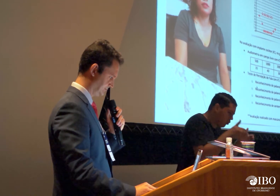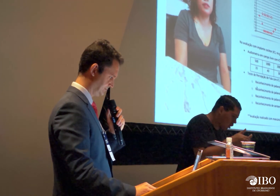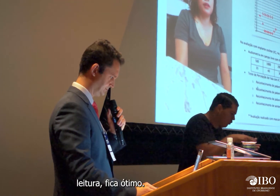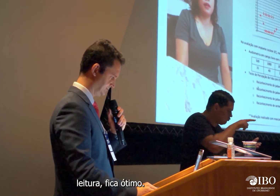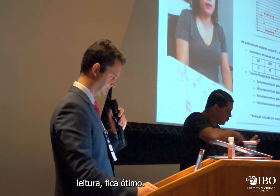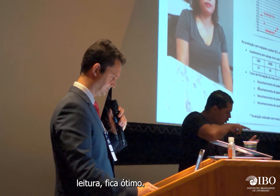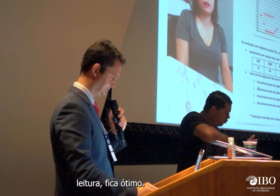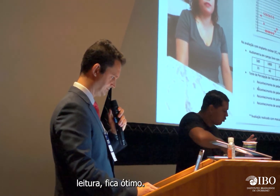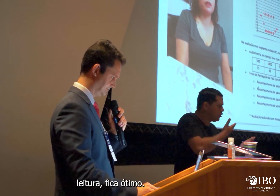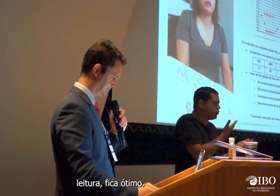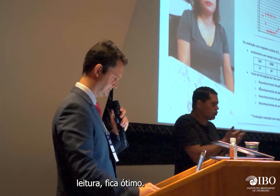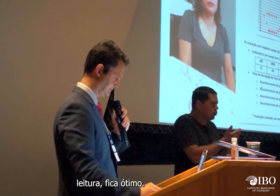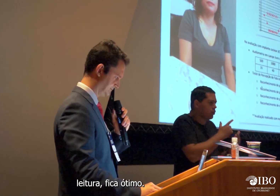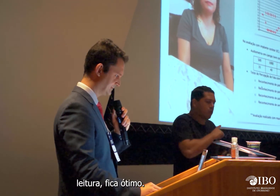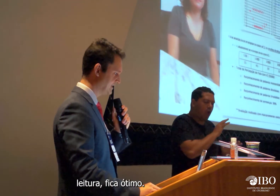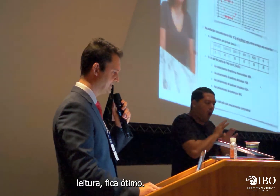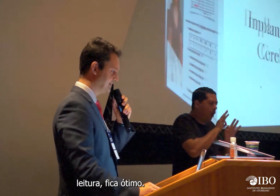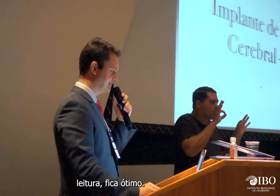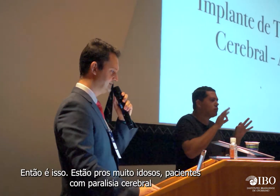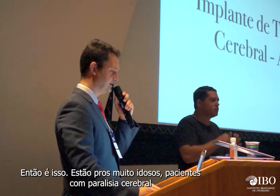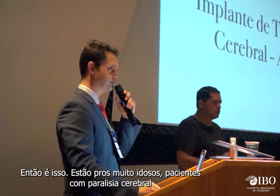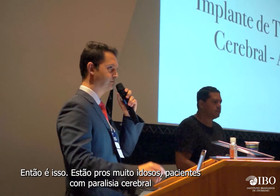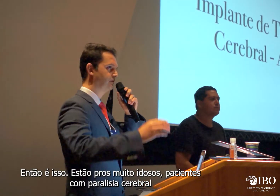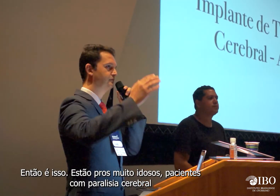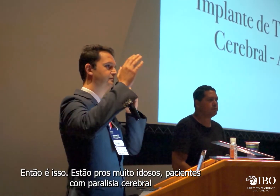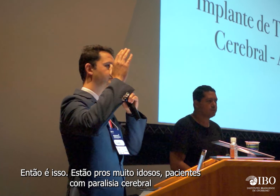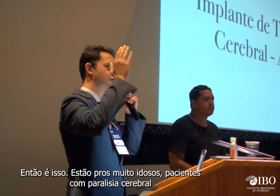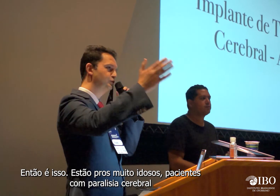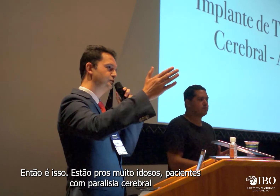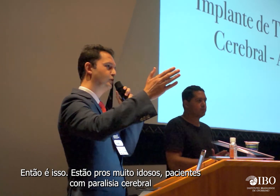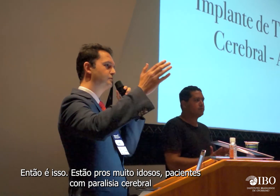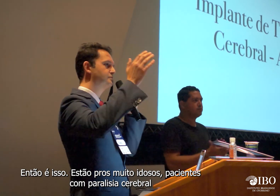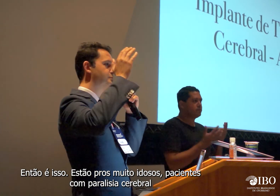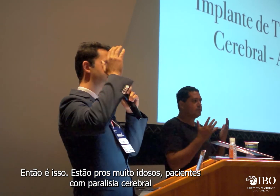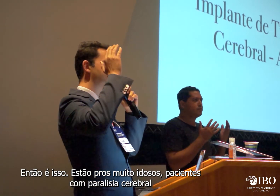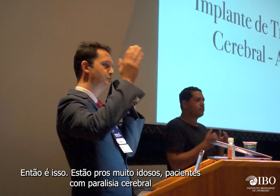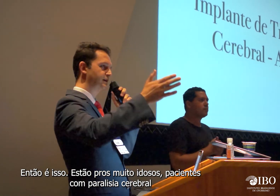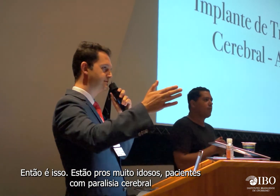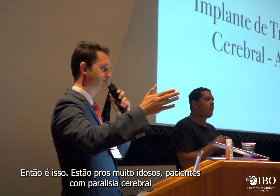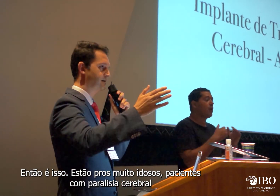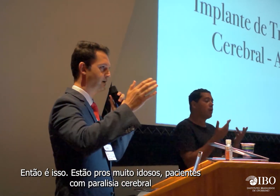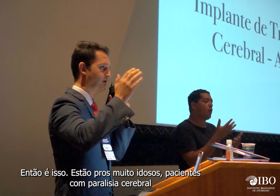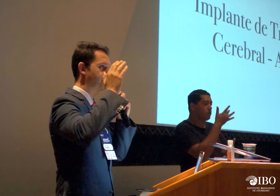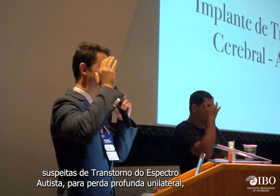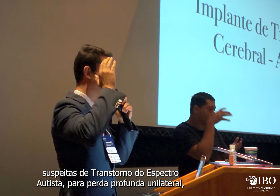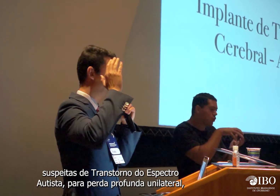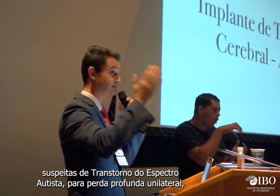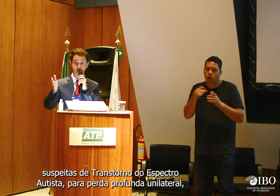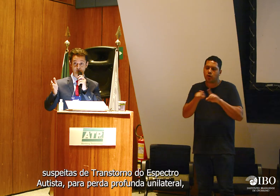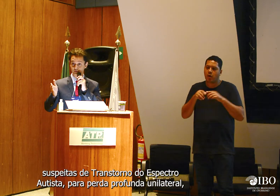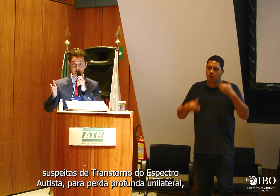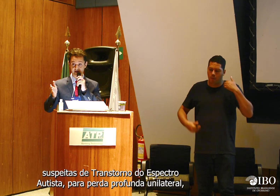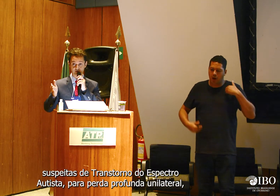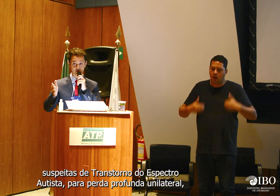estudo, fica ótimo. Então é isso. Então, para os muito idosos, pacientes com paralisia cerebral, para